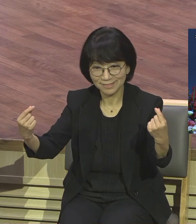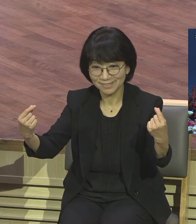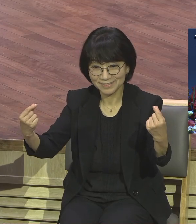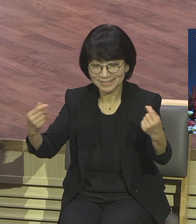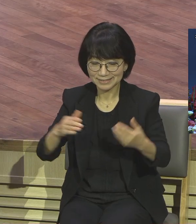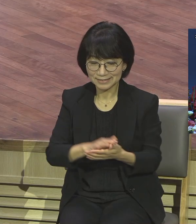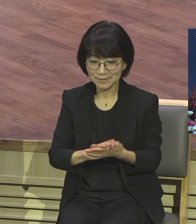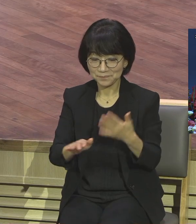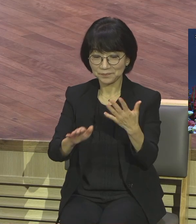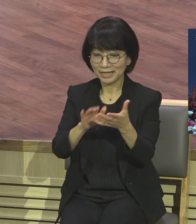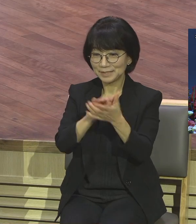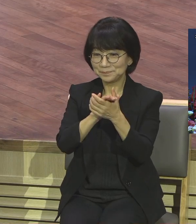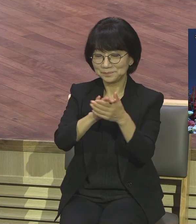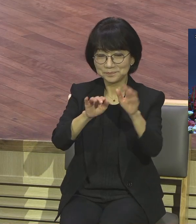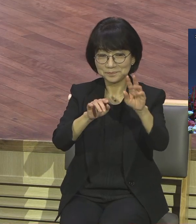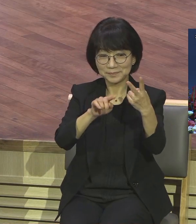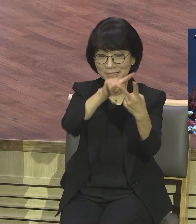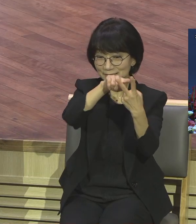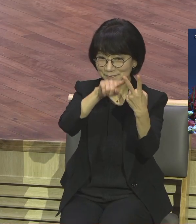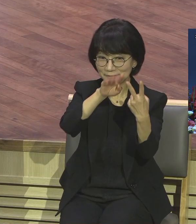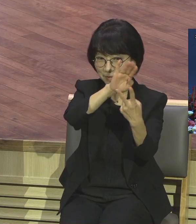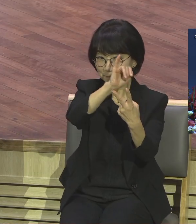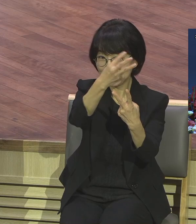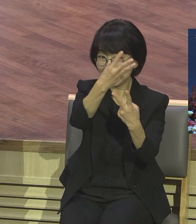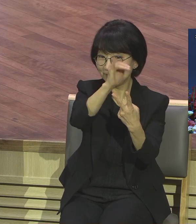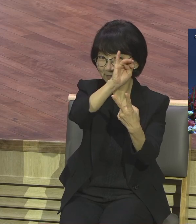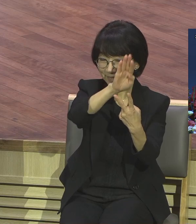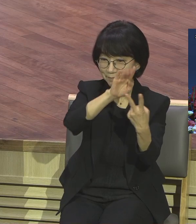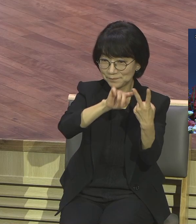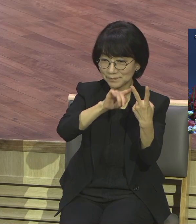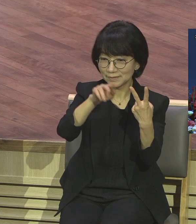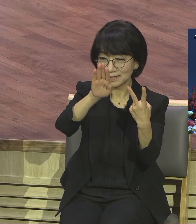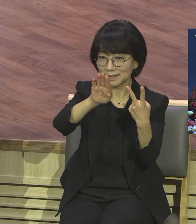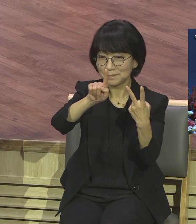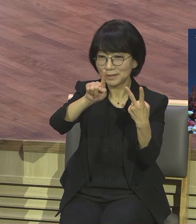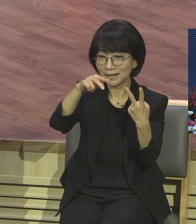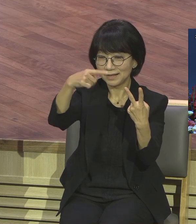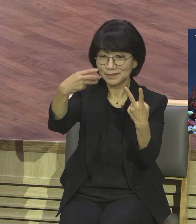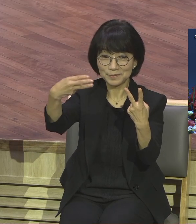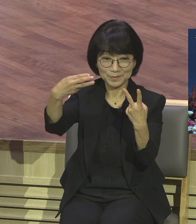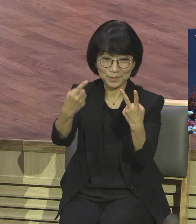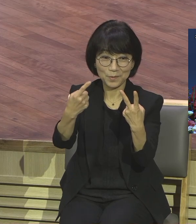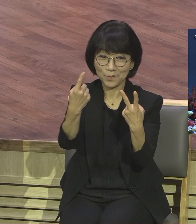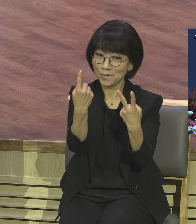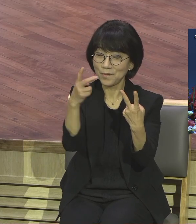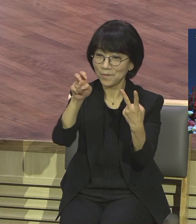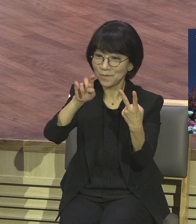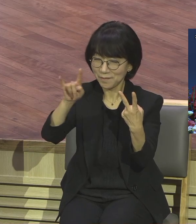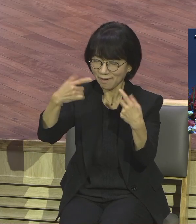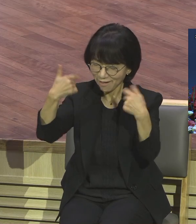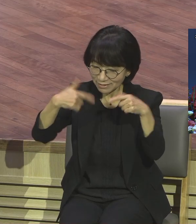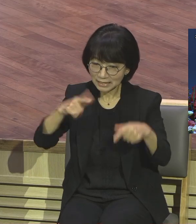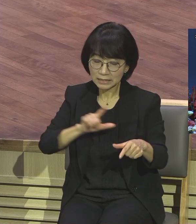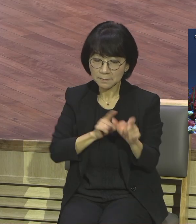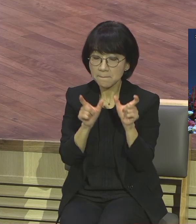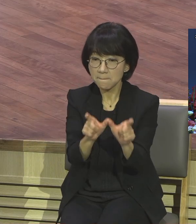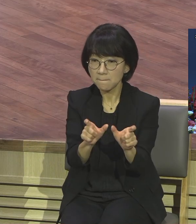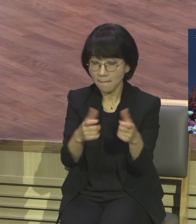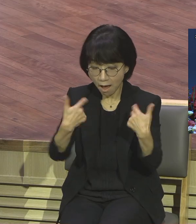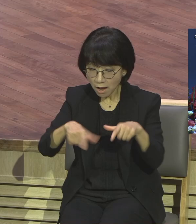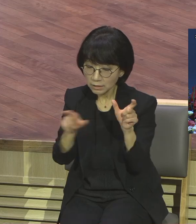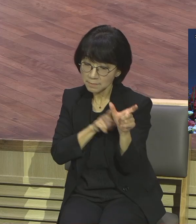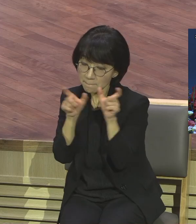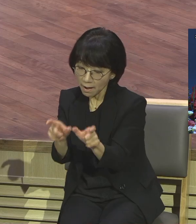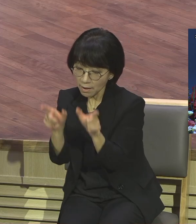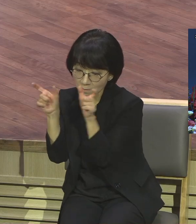빌립과 바들로매는 성경에 이 두 사람 이름이 나올 때마다 항상 짝이 지어 나와요. 짝이 지어, 짝이. 이